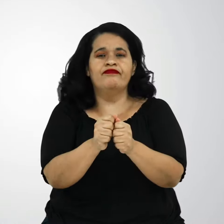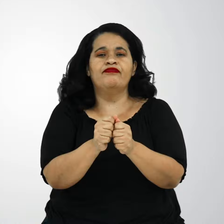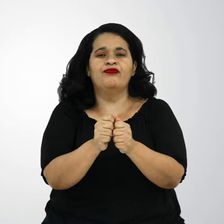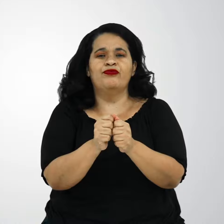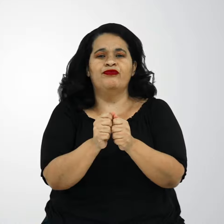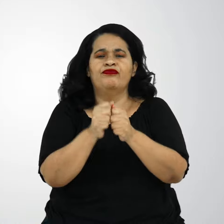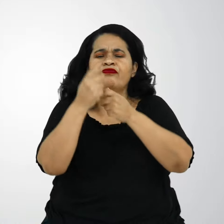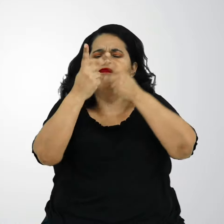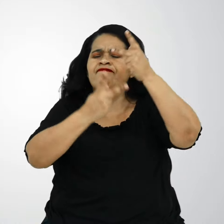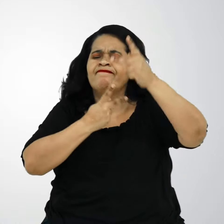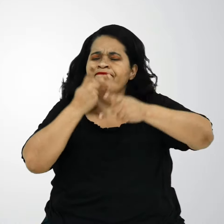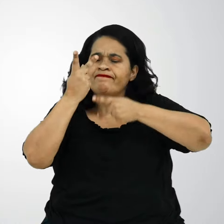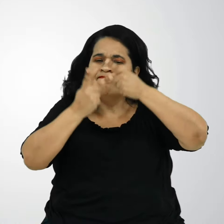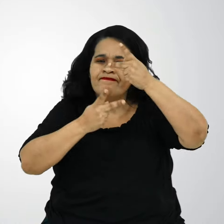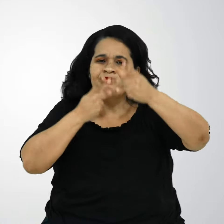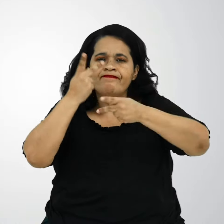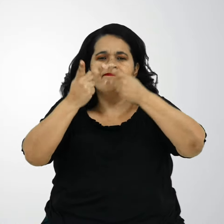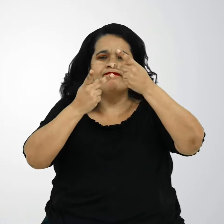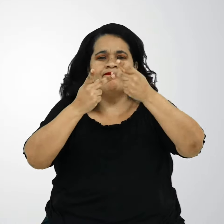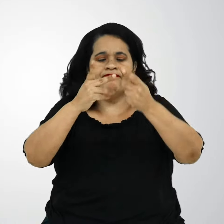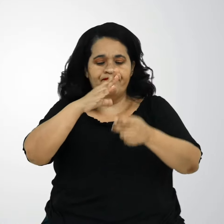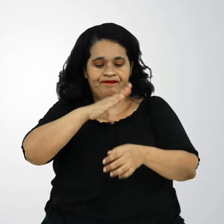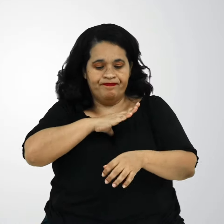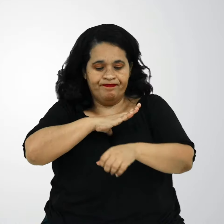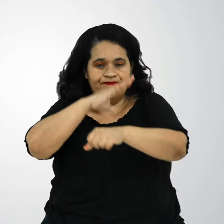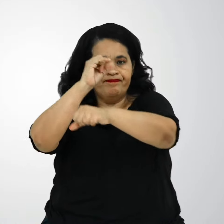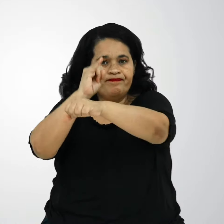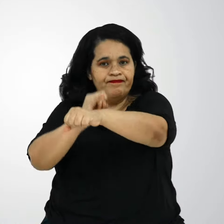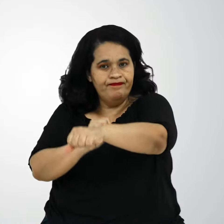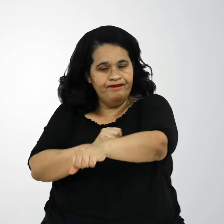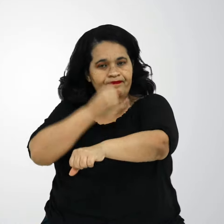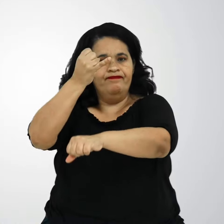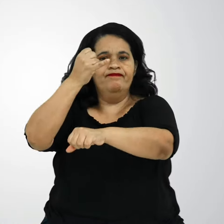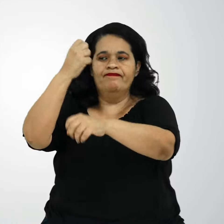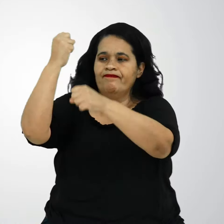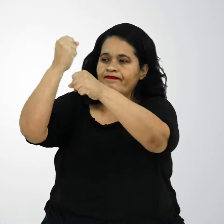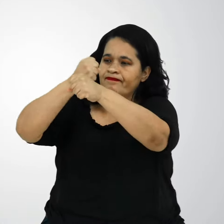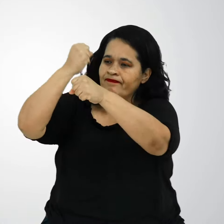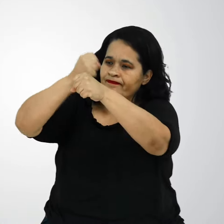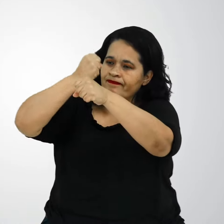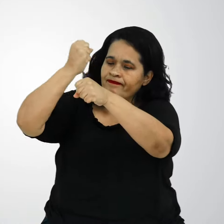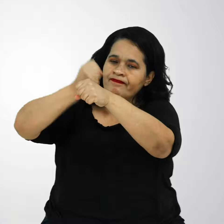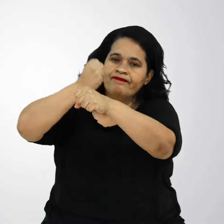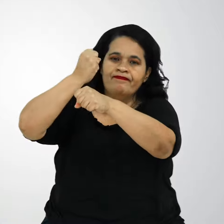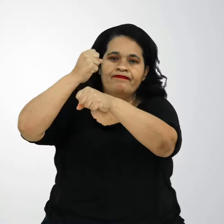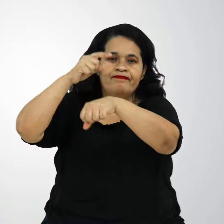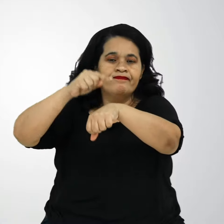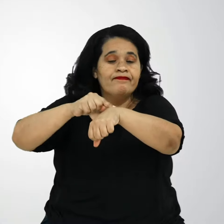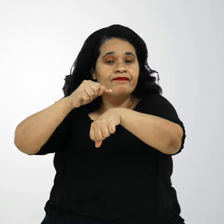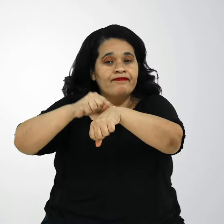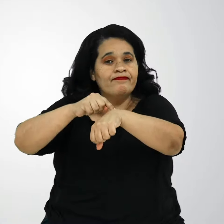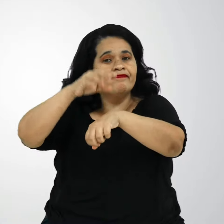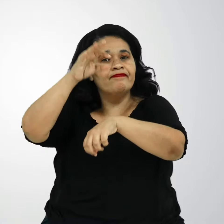acerca de Jerusalém, será reconstruída, e do templo será